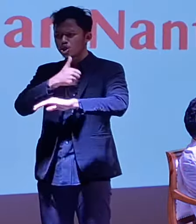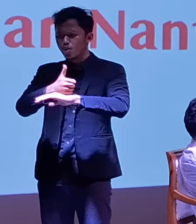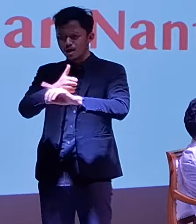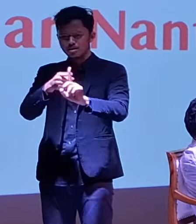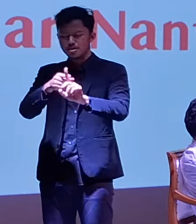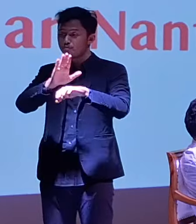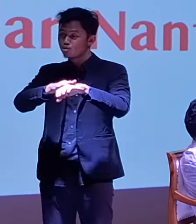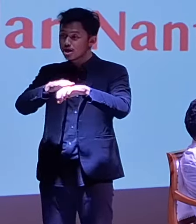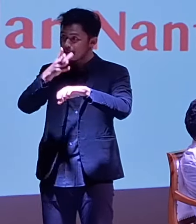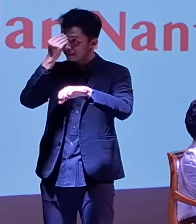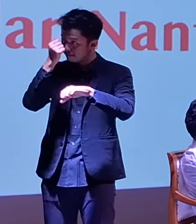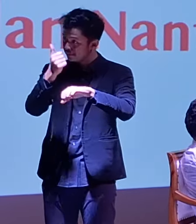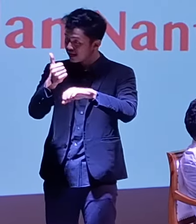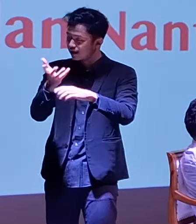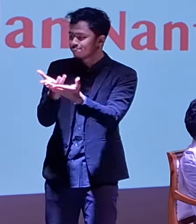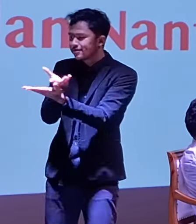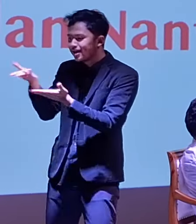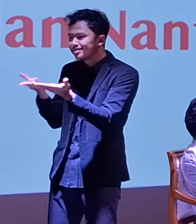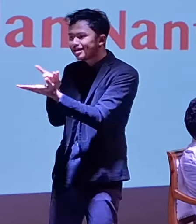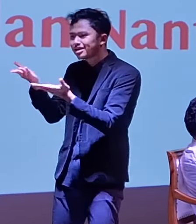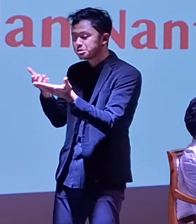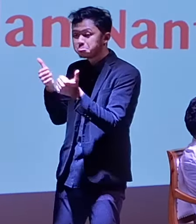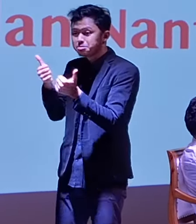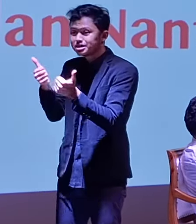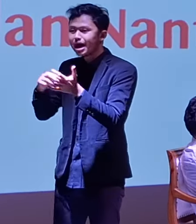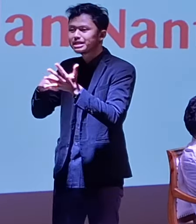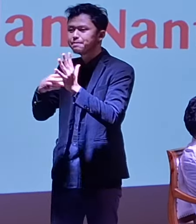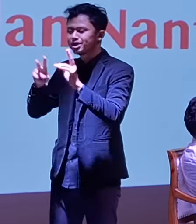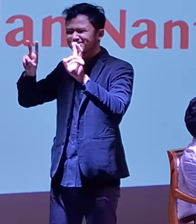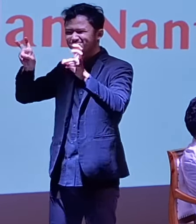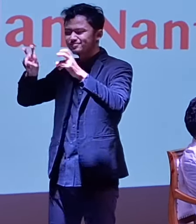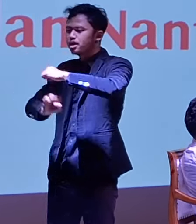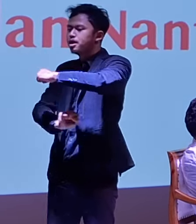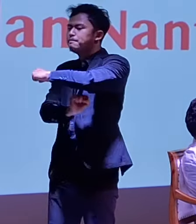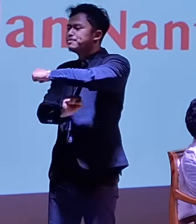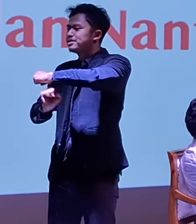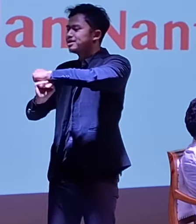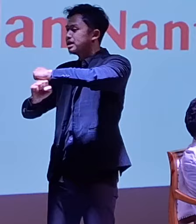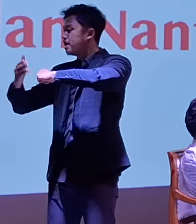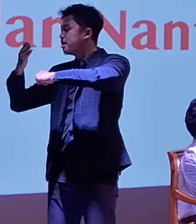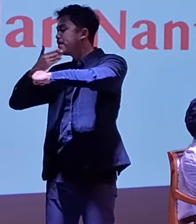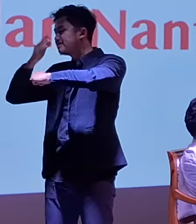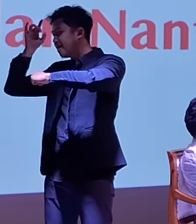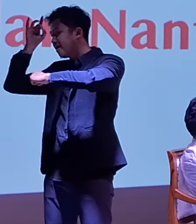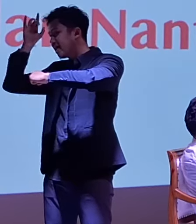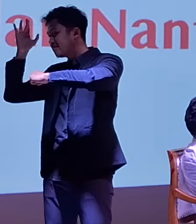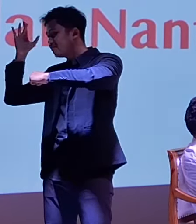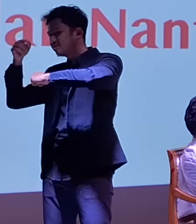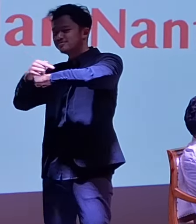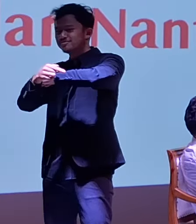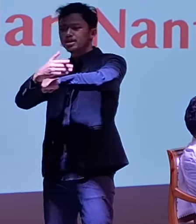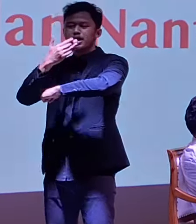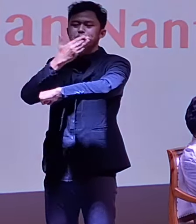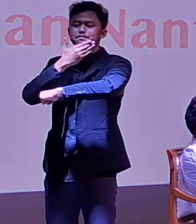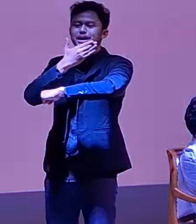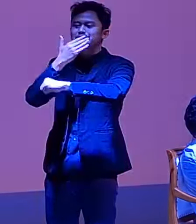bisa berinteraksi dengan budayawan, maka dia bisa menjembatani antara bahasa kreativitas dengan bahasa